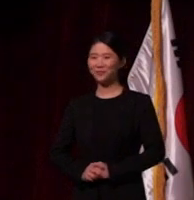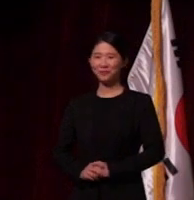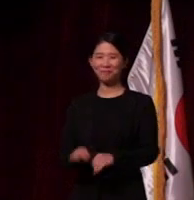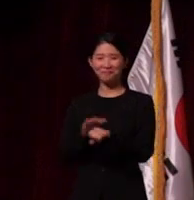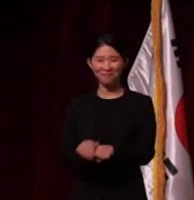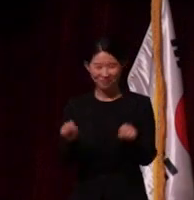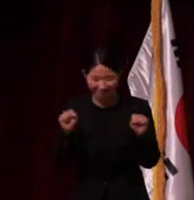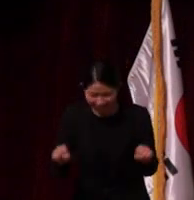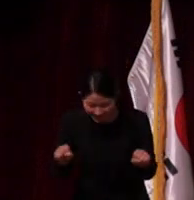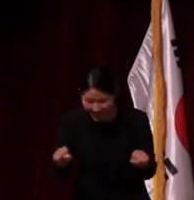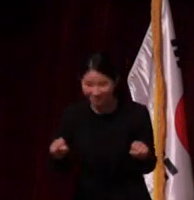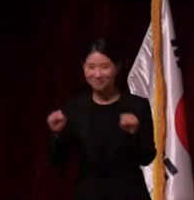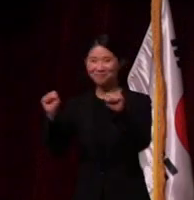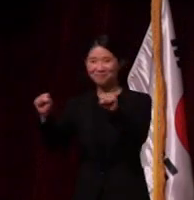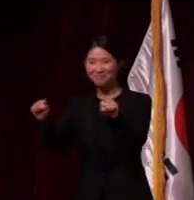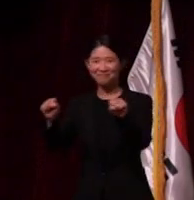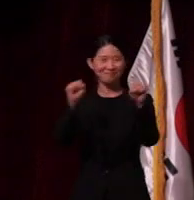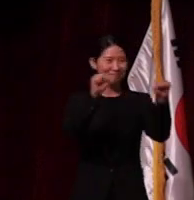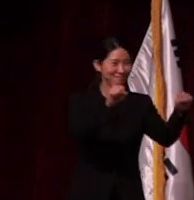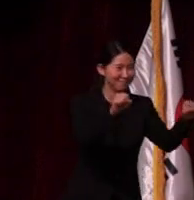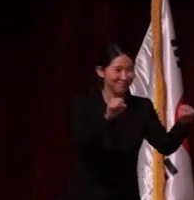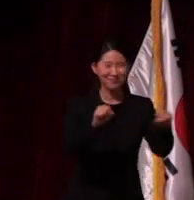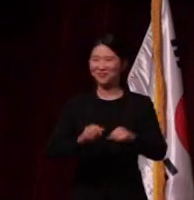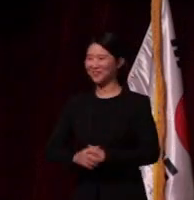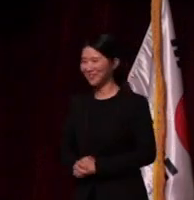네, 안녕하세요.